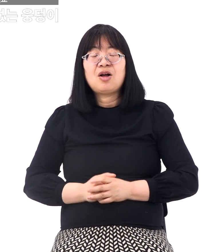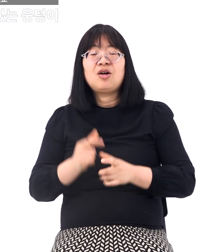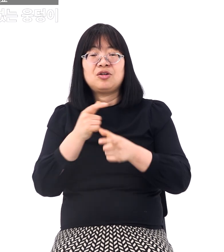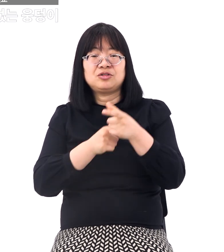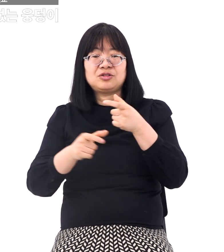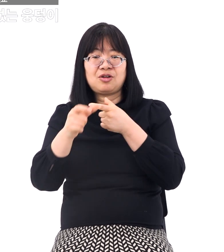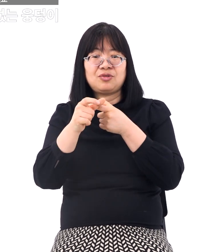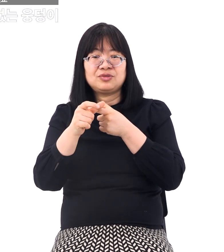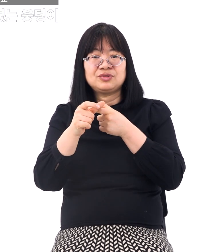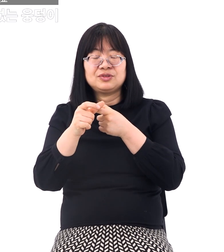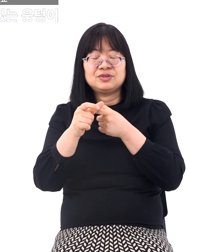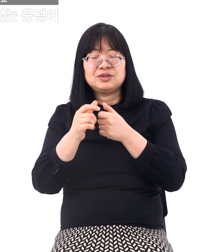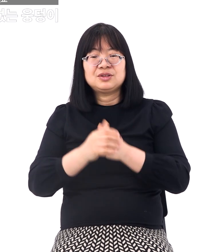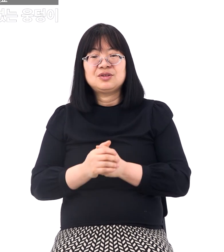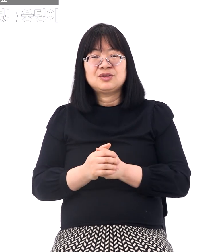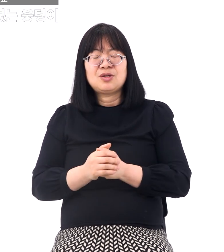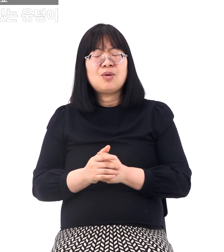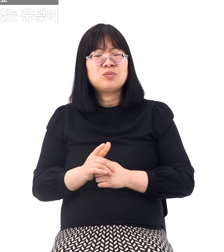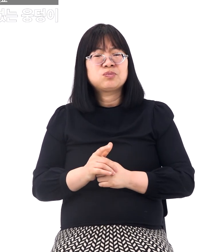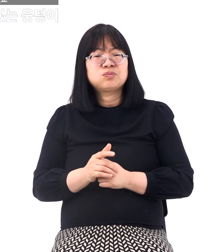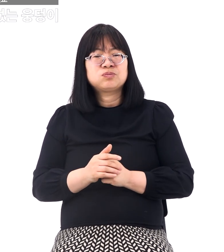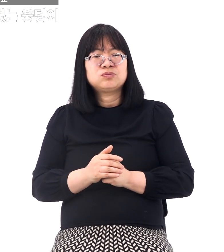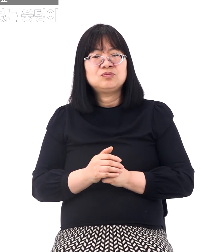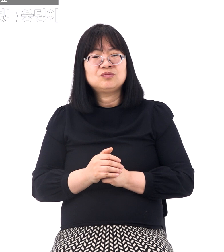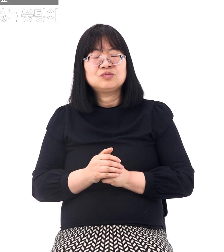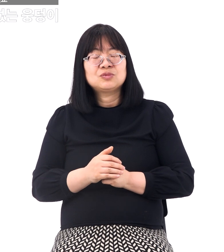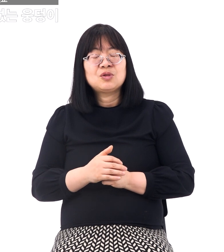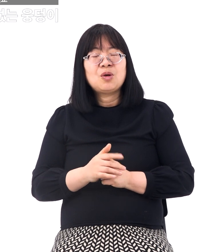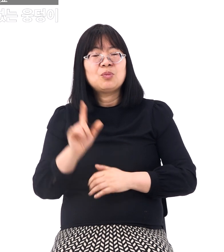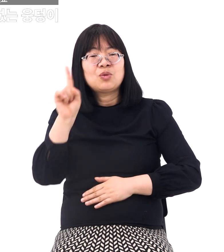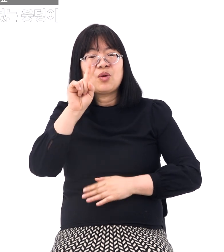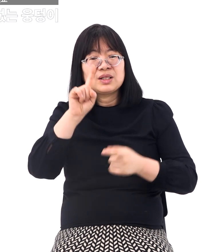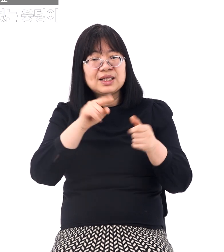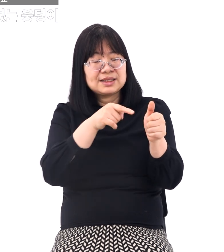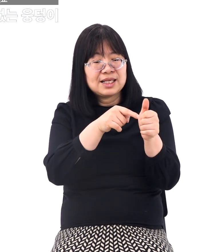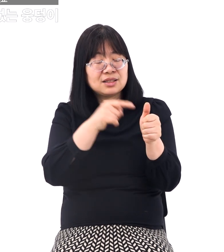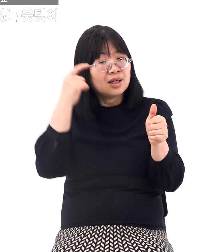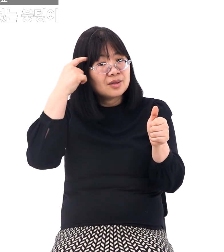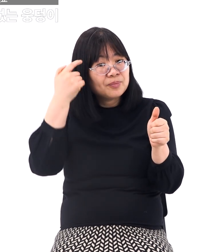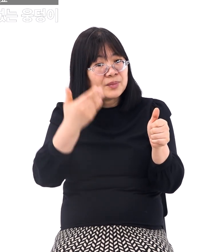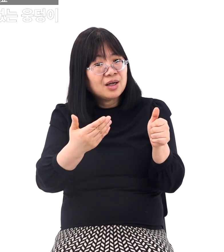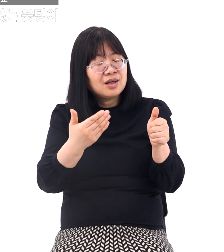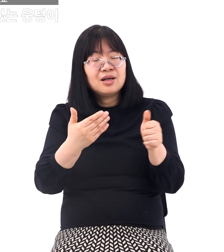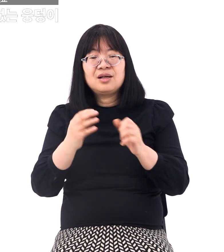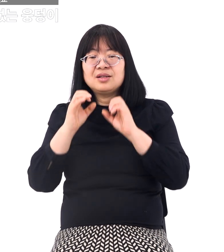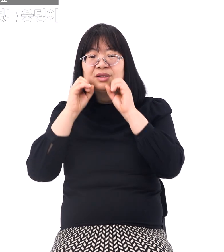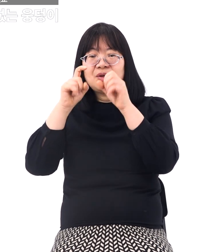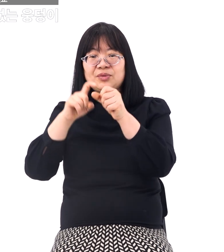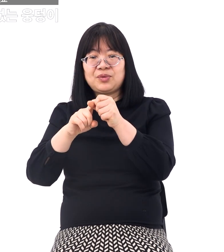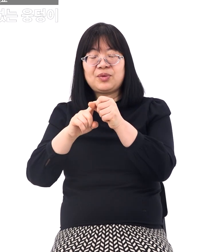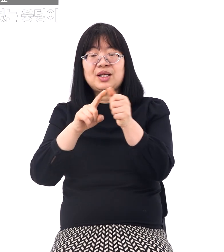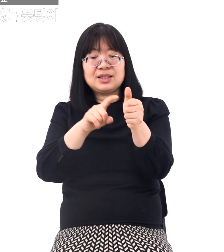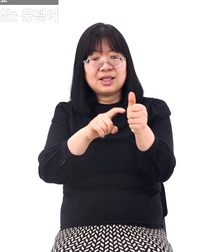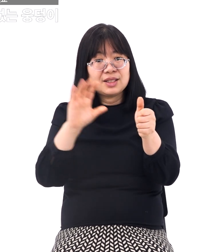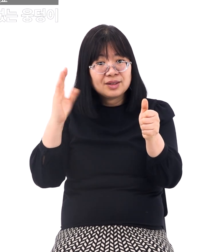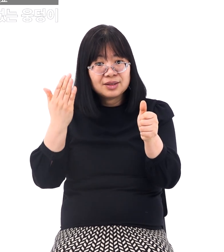더더욱 그들도 무엇의 대상이 되어야 됩니까? 선교의